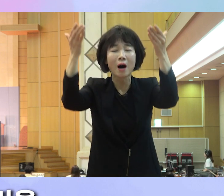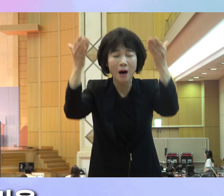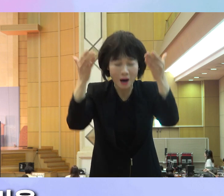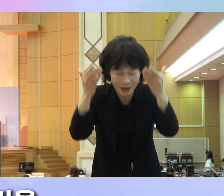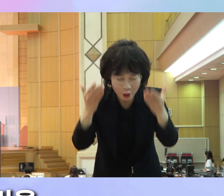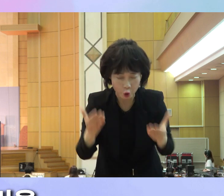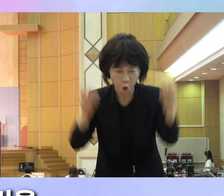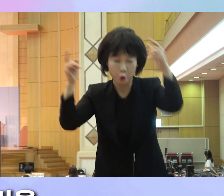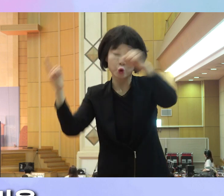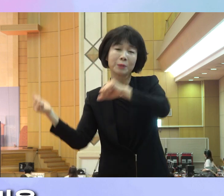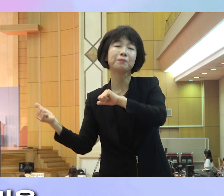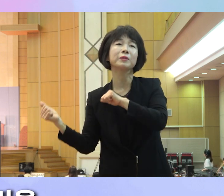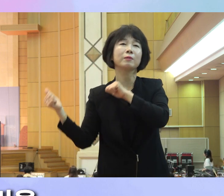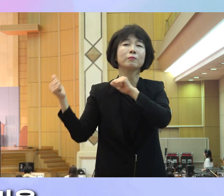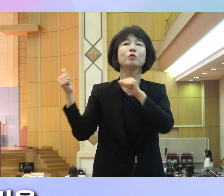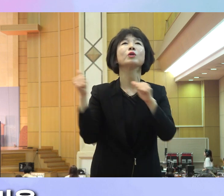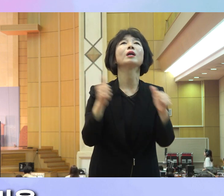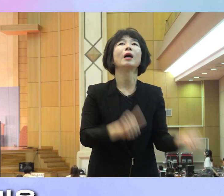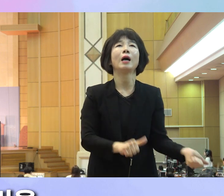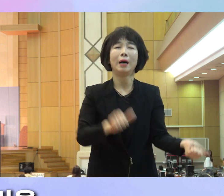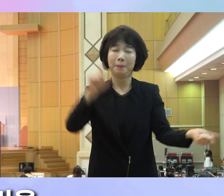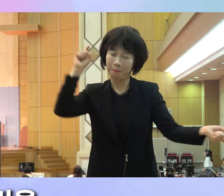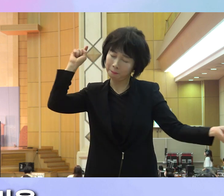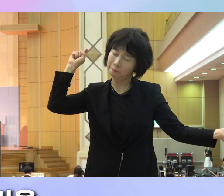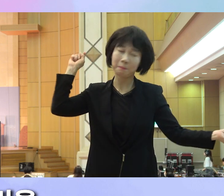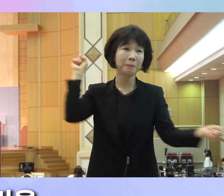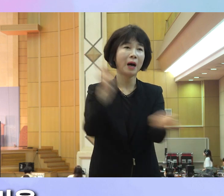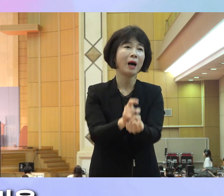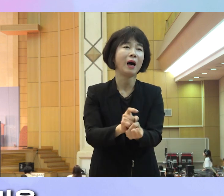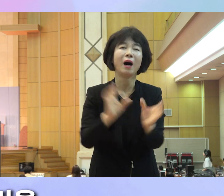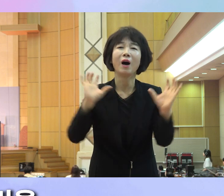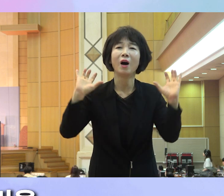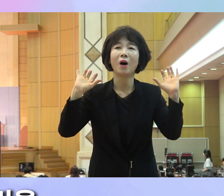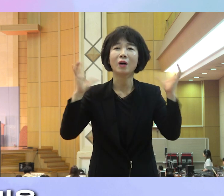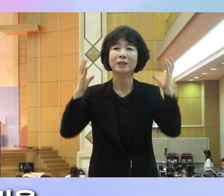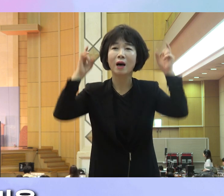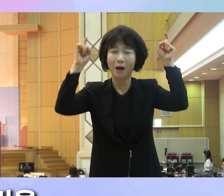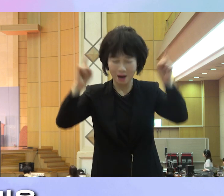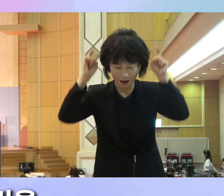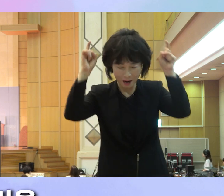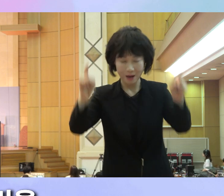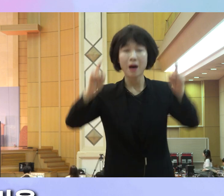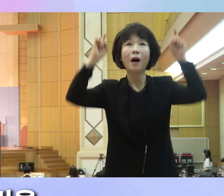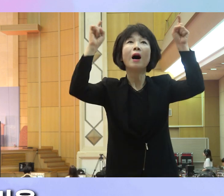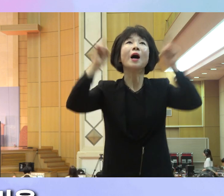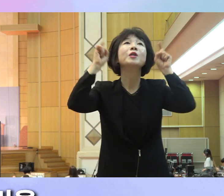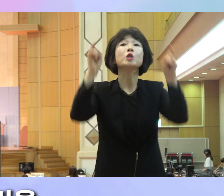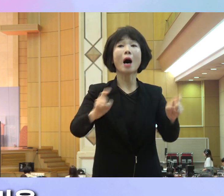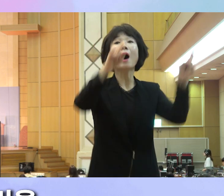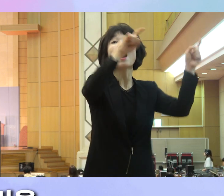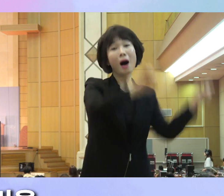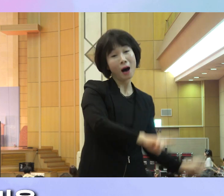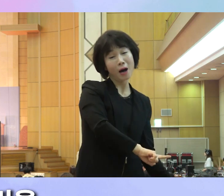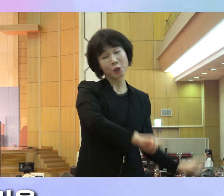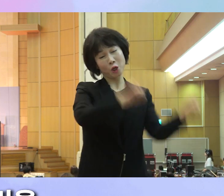호산나 주님 당한 어린 양